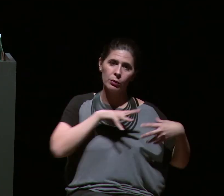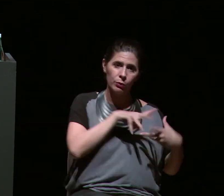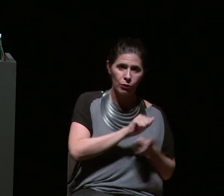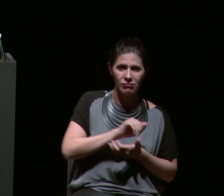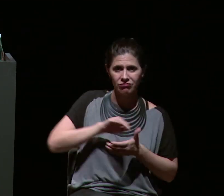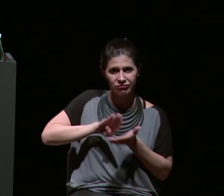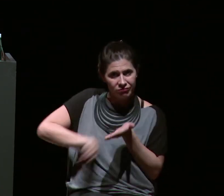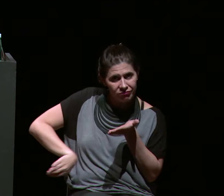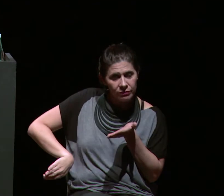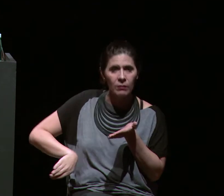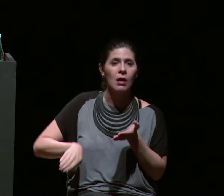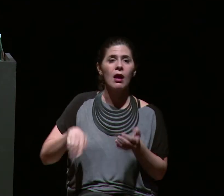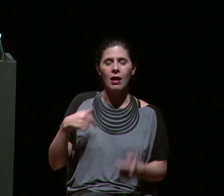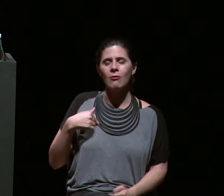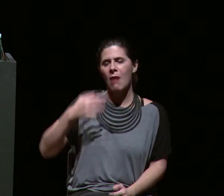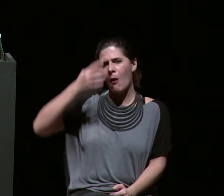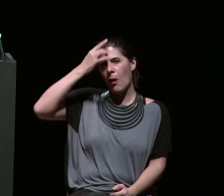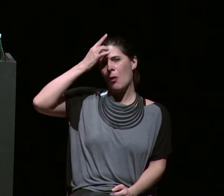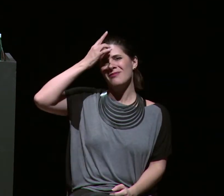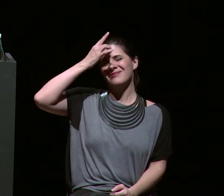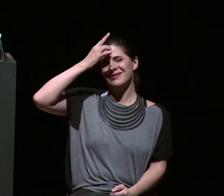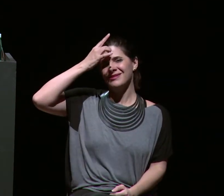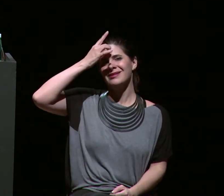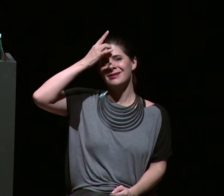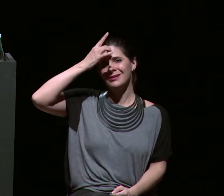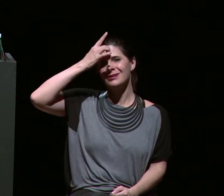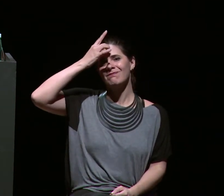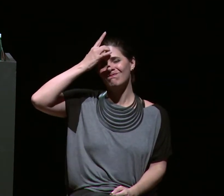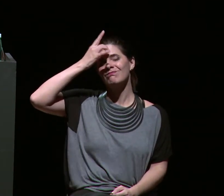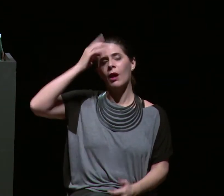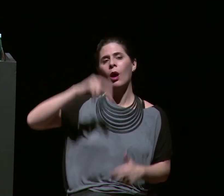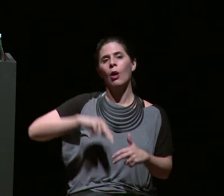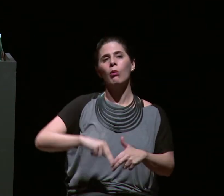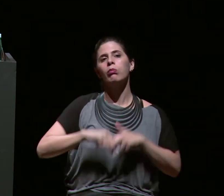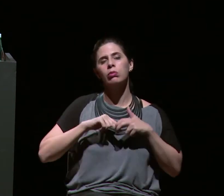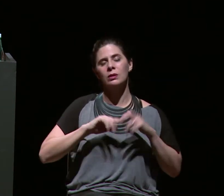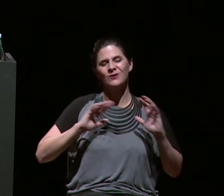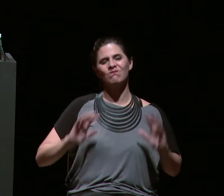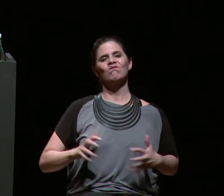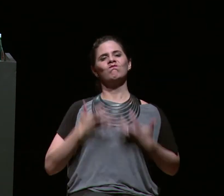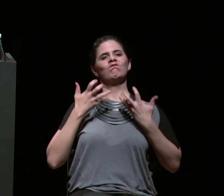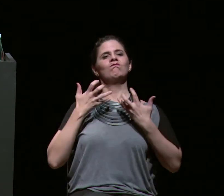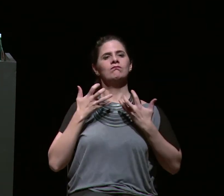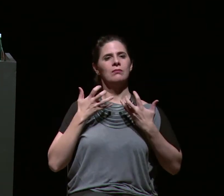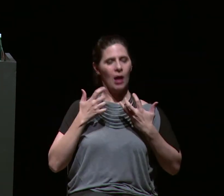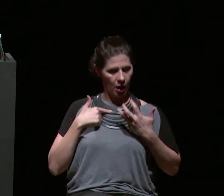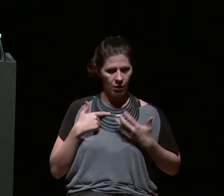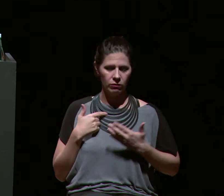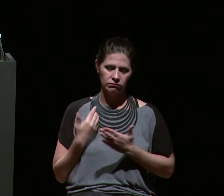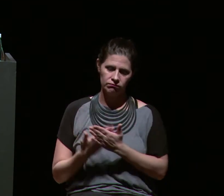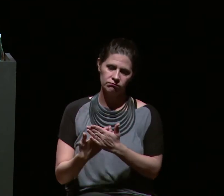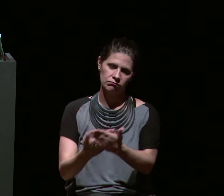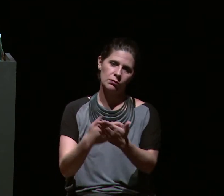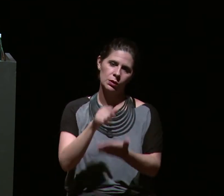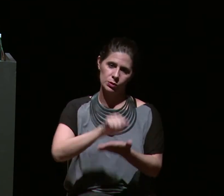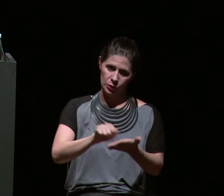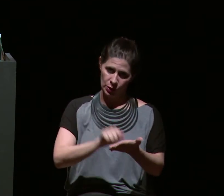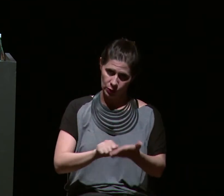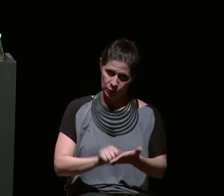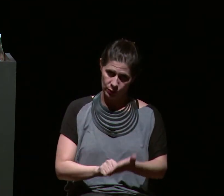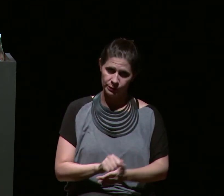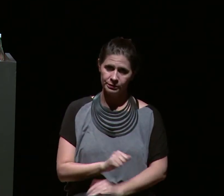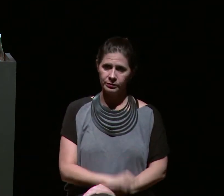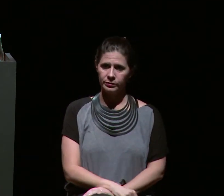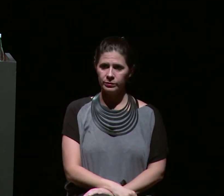minha própria consciência infeliz, talvez estes foram os meus únicos e desgraçados guias nesses escritos. Fecha